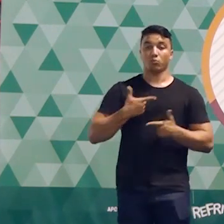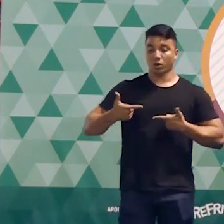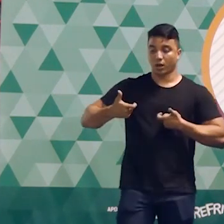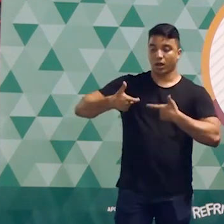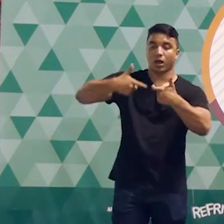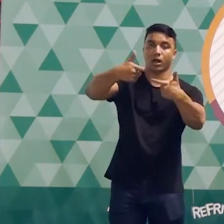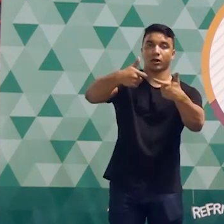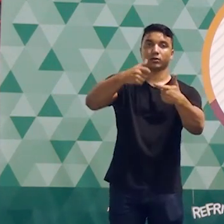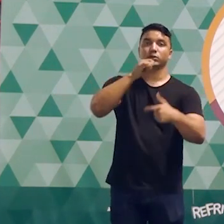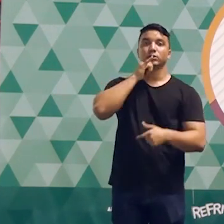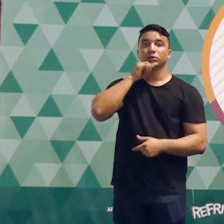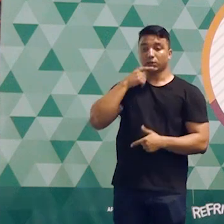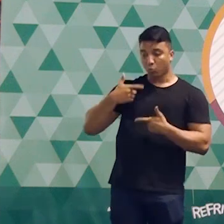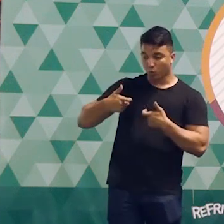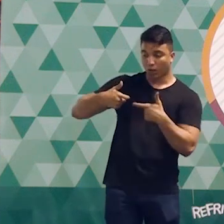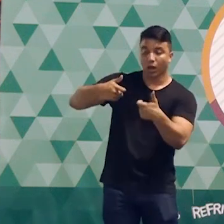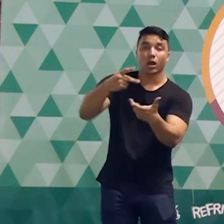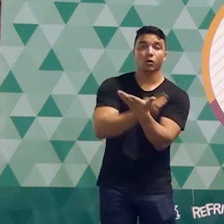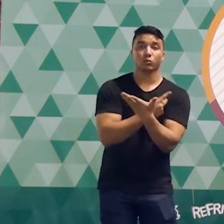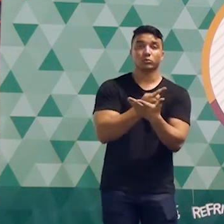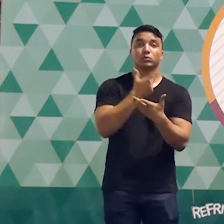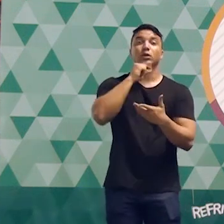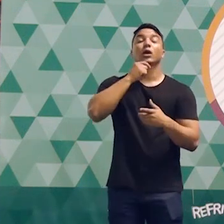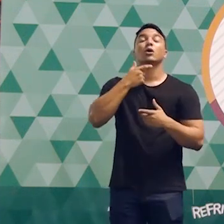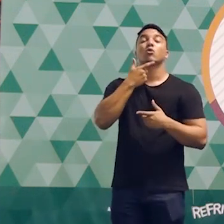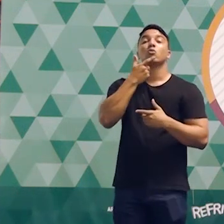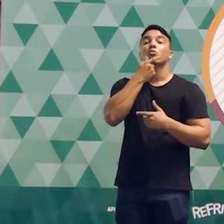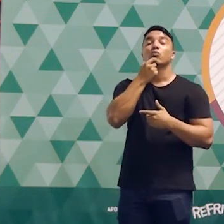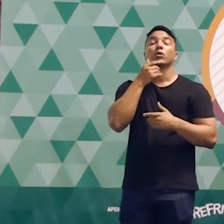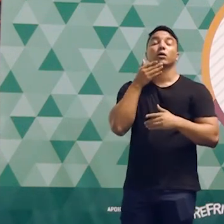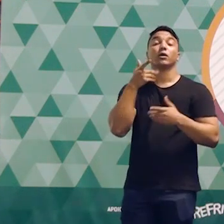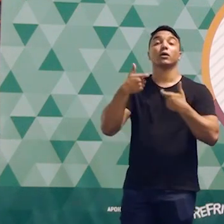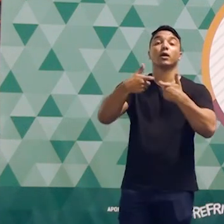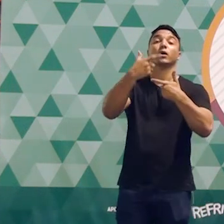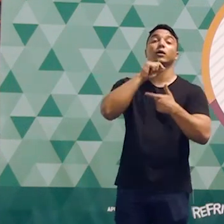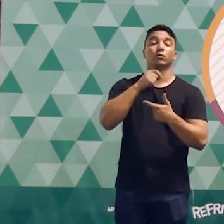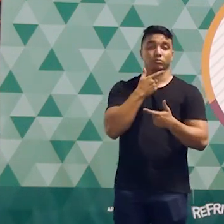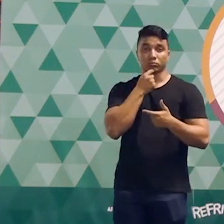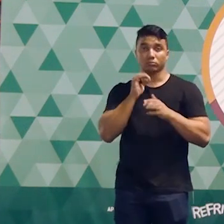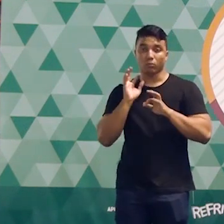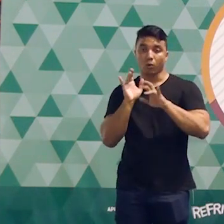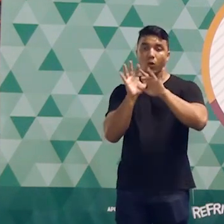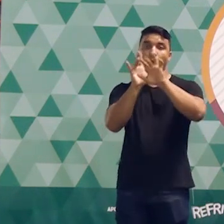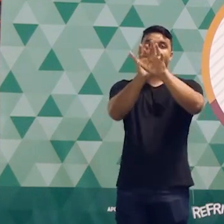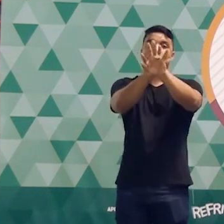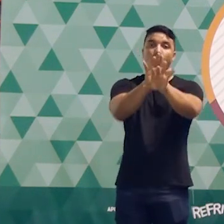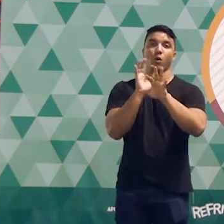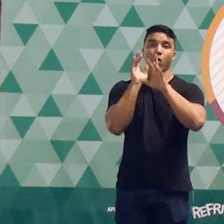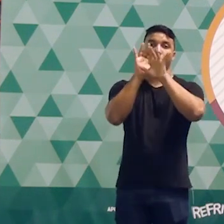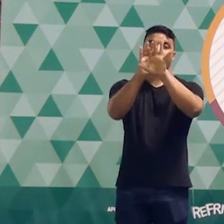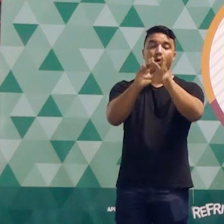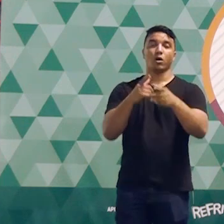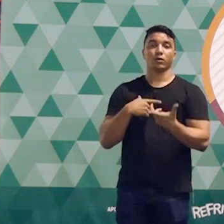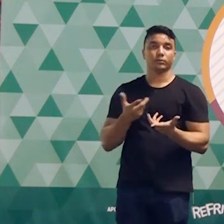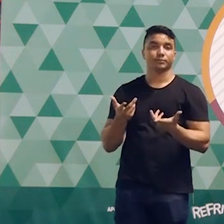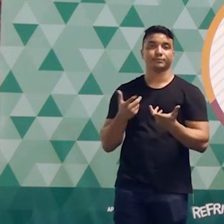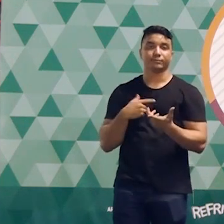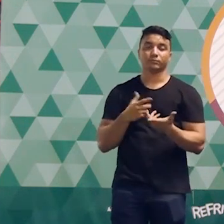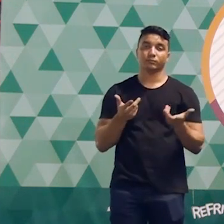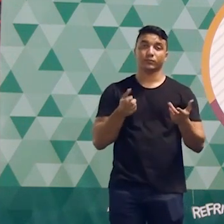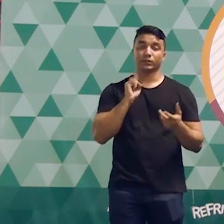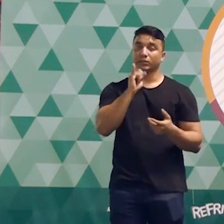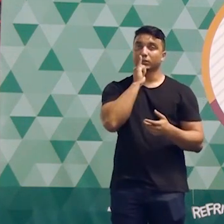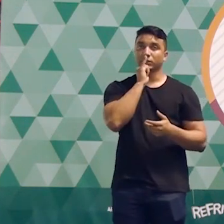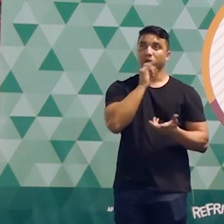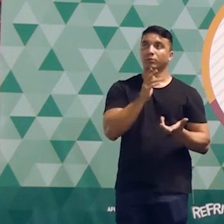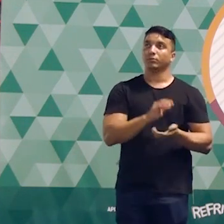guerras. Se um país enfrentar uma guerra, como é o homem que vai prioritariamente para a guerra, diminui o número de homens drasticamente. Se